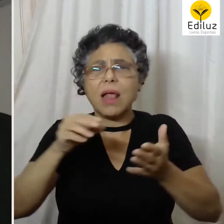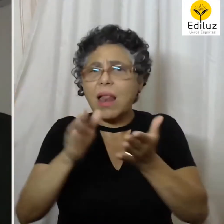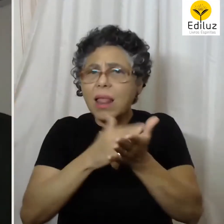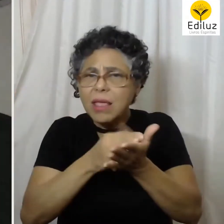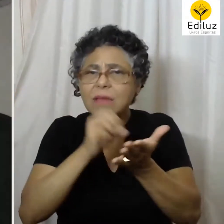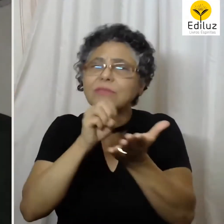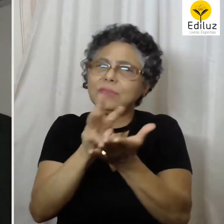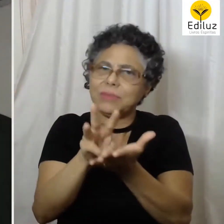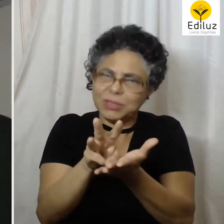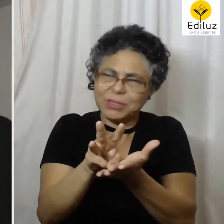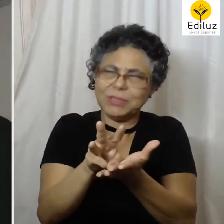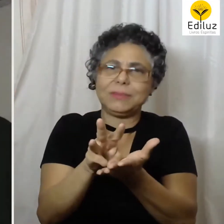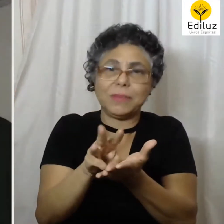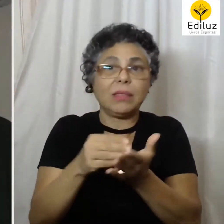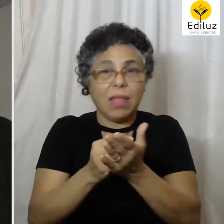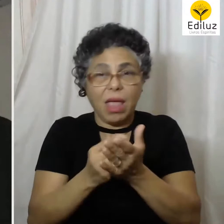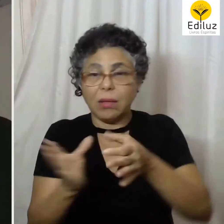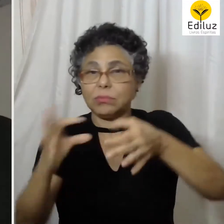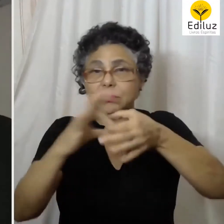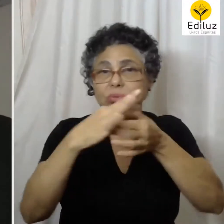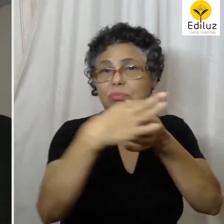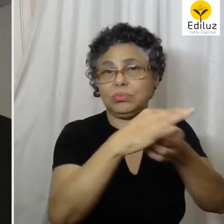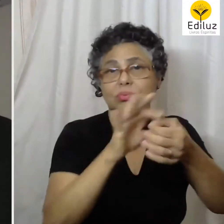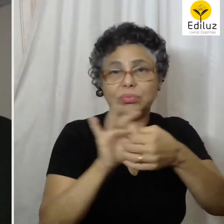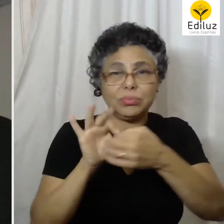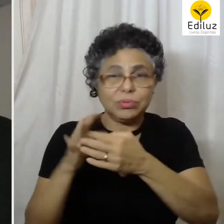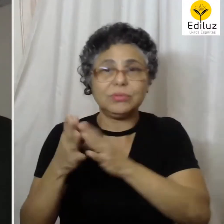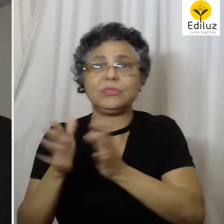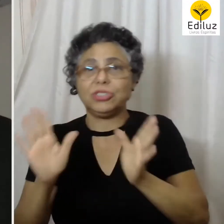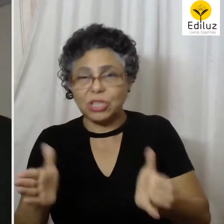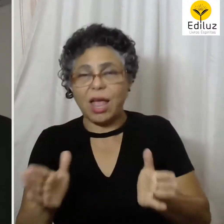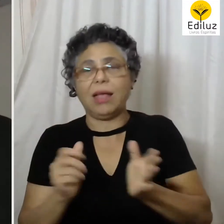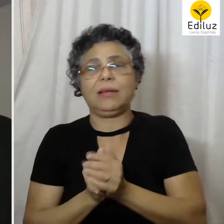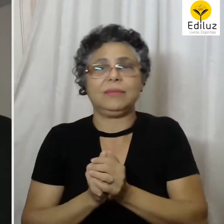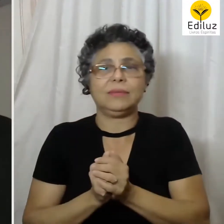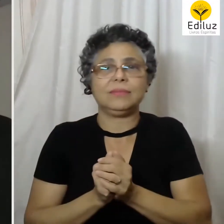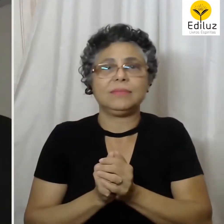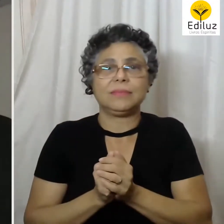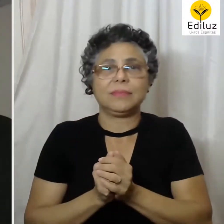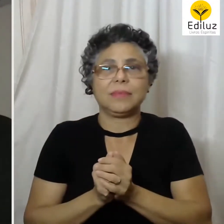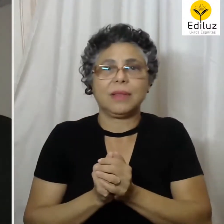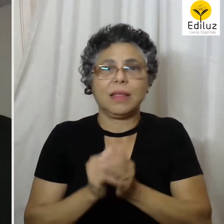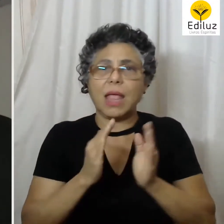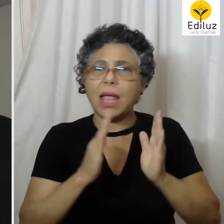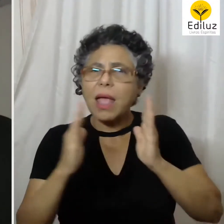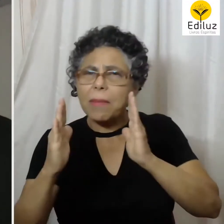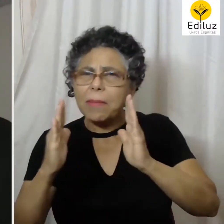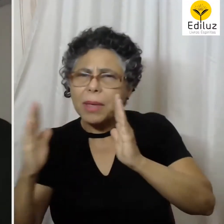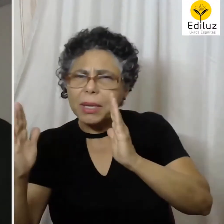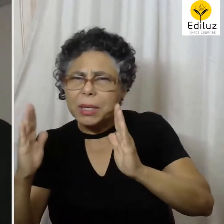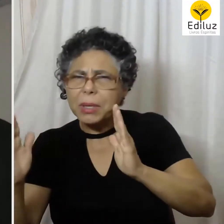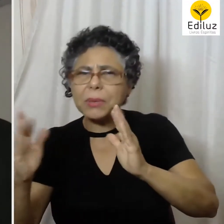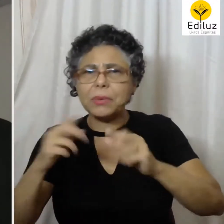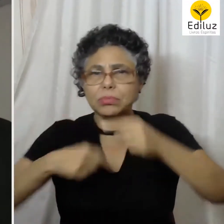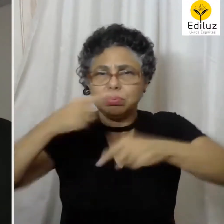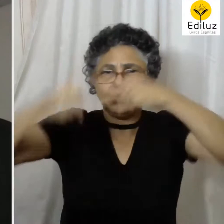que está associado à transição para a fase, para o período de